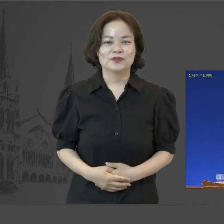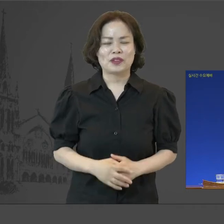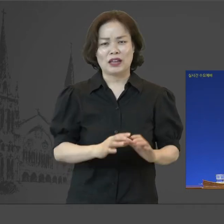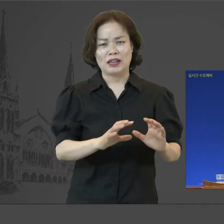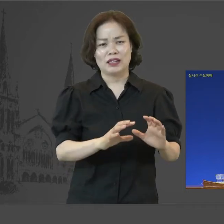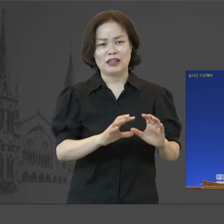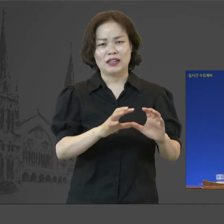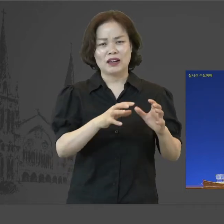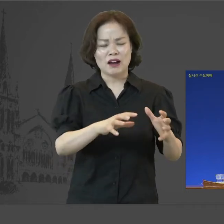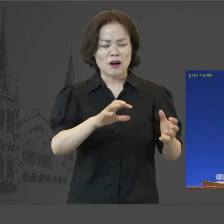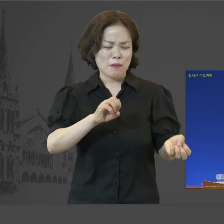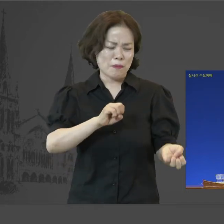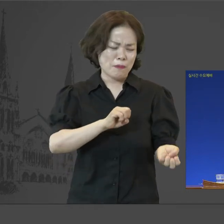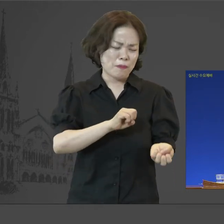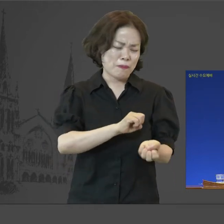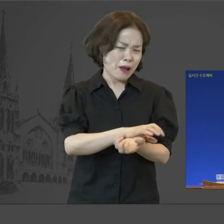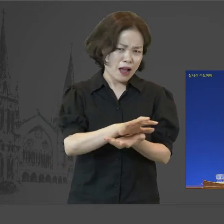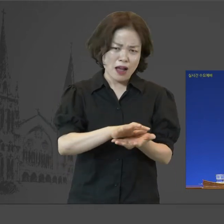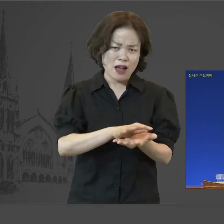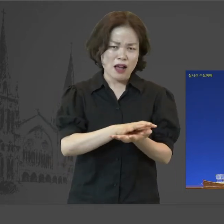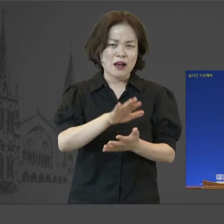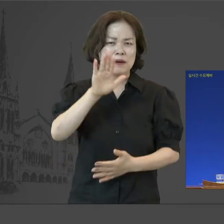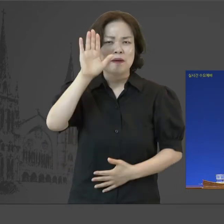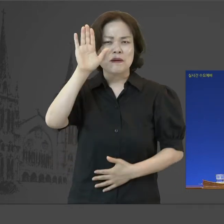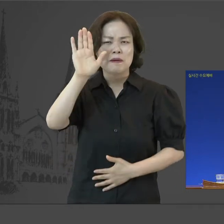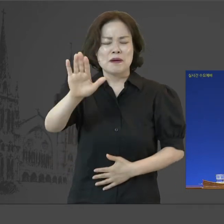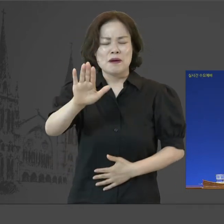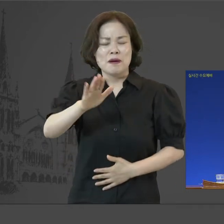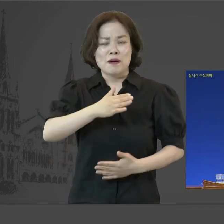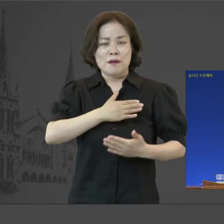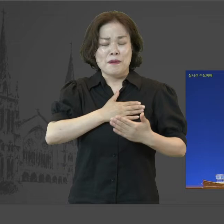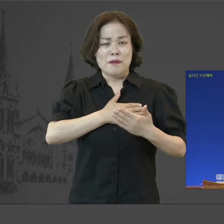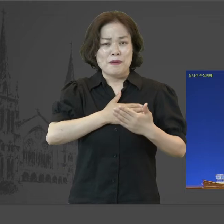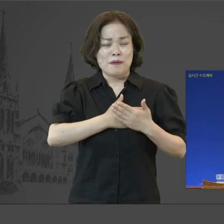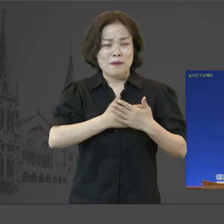나라가 어지럽고 미래가 불안하고